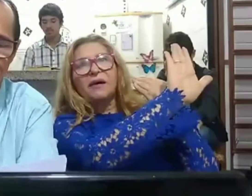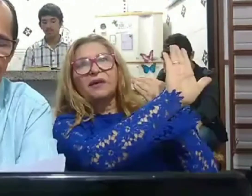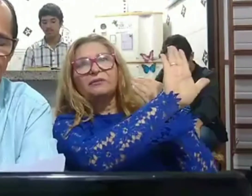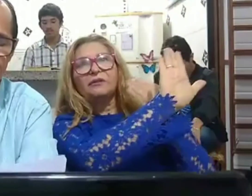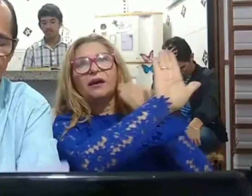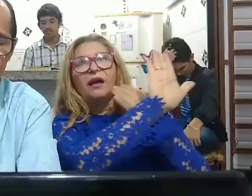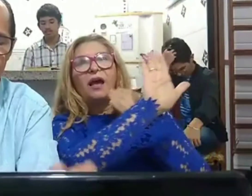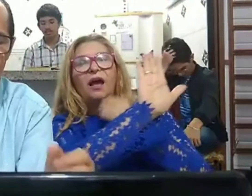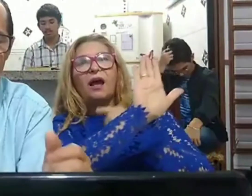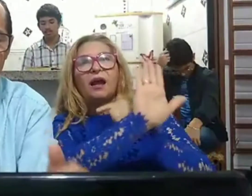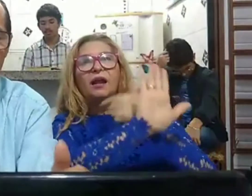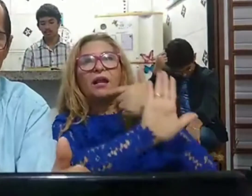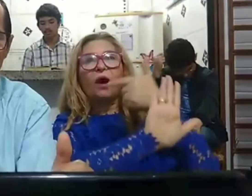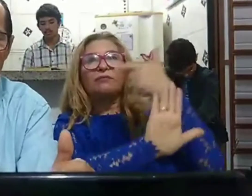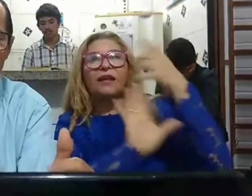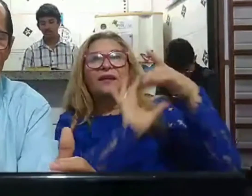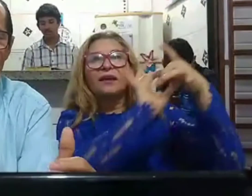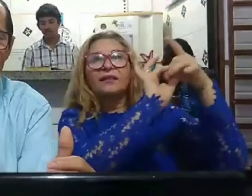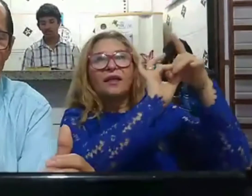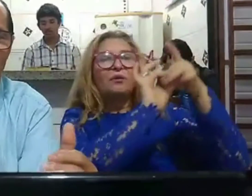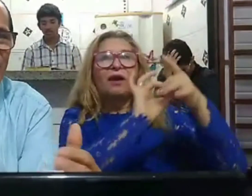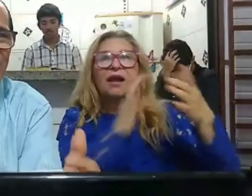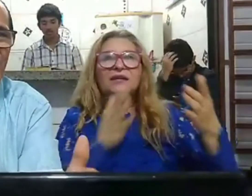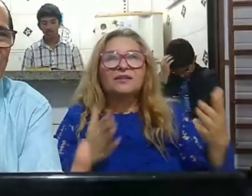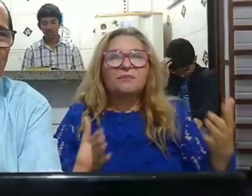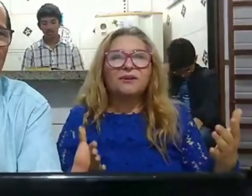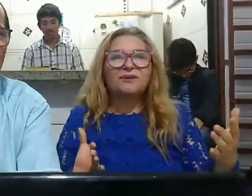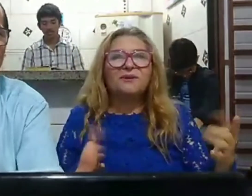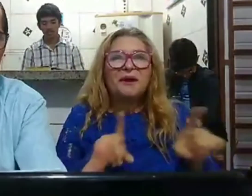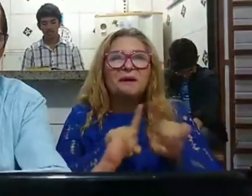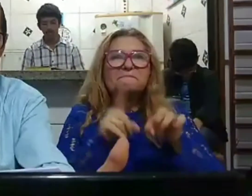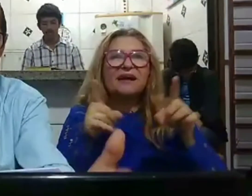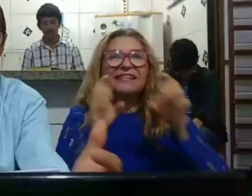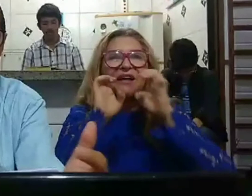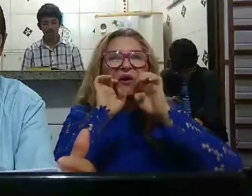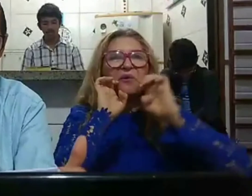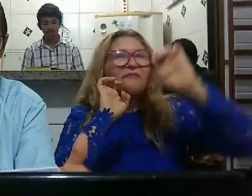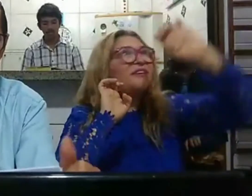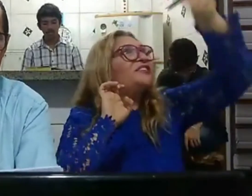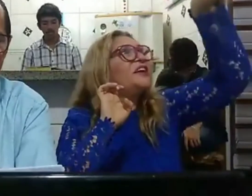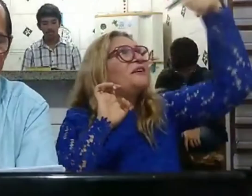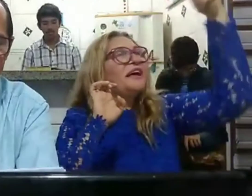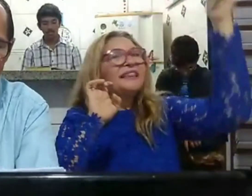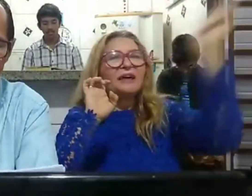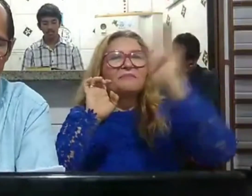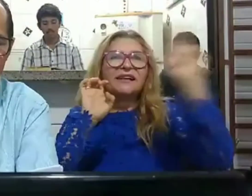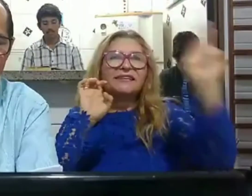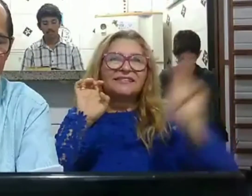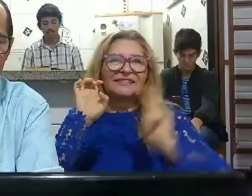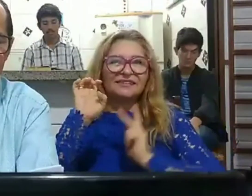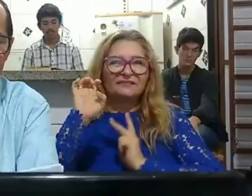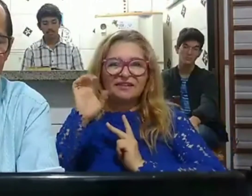relacionamento. Mas o Evangelho da paz, ele produz essa